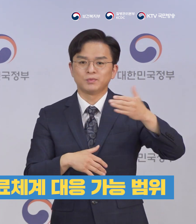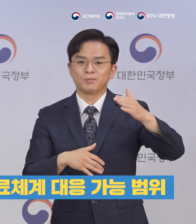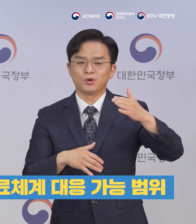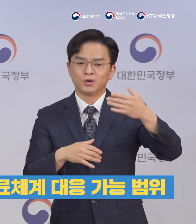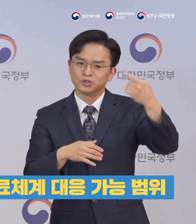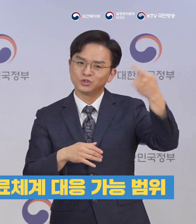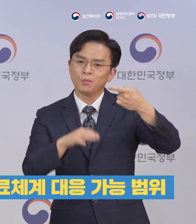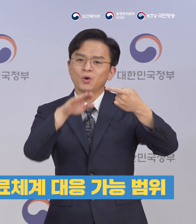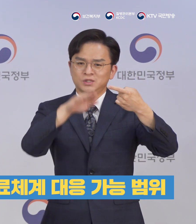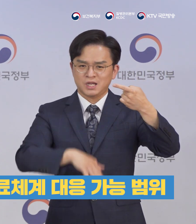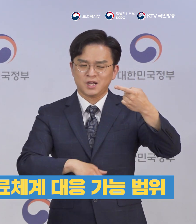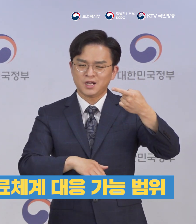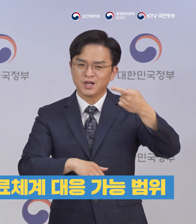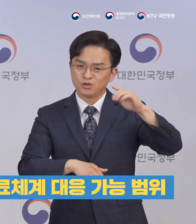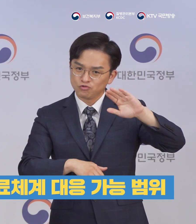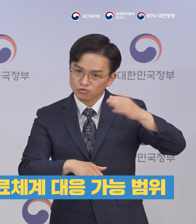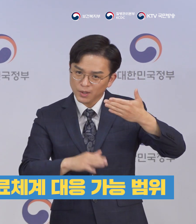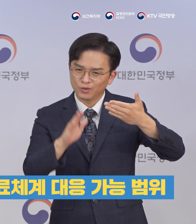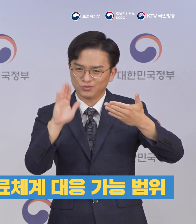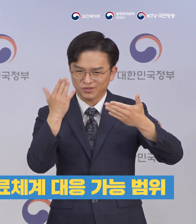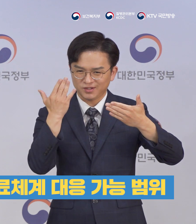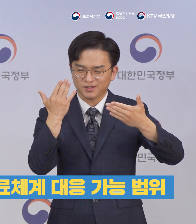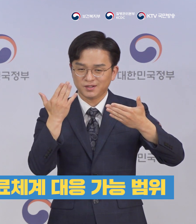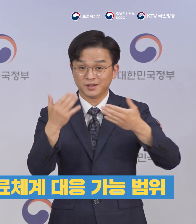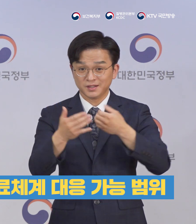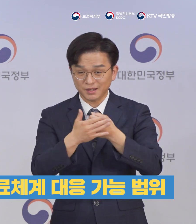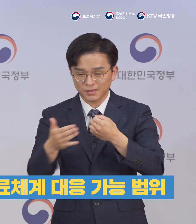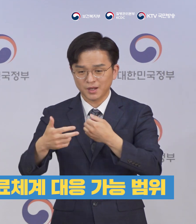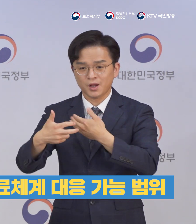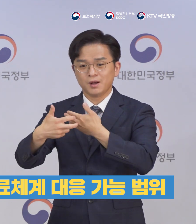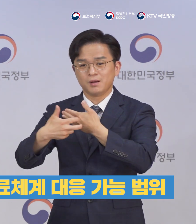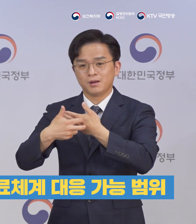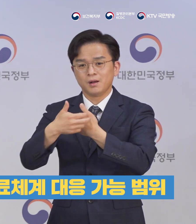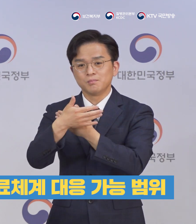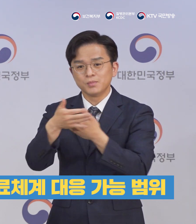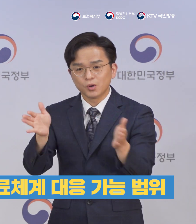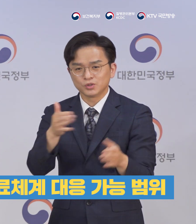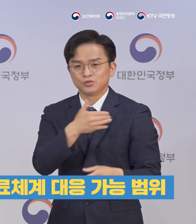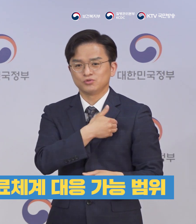이하로 떨어져 병상 등 치료체계의 여력도 충분합니다.